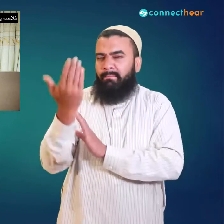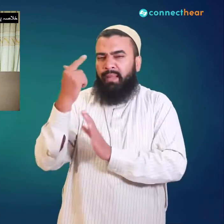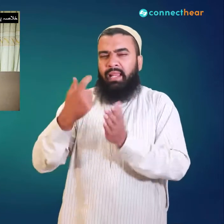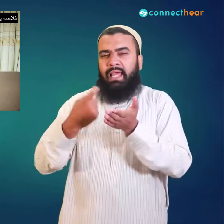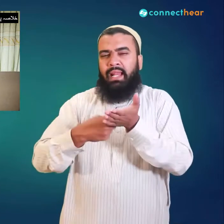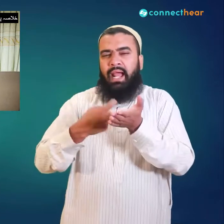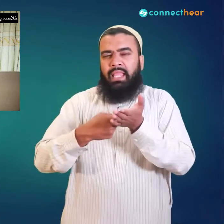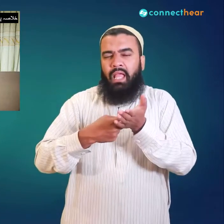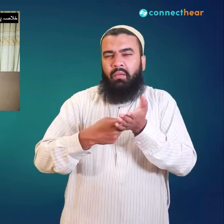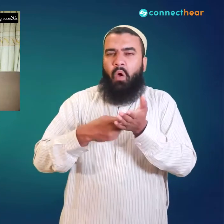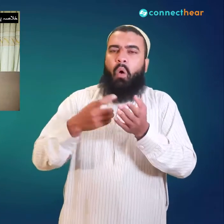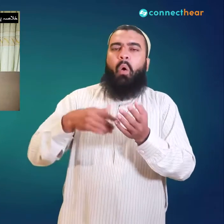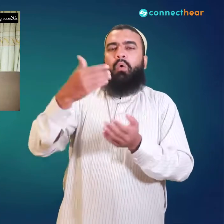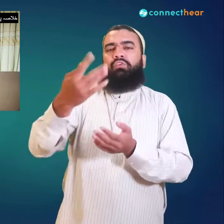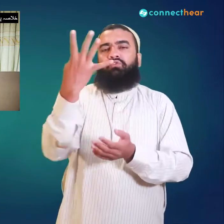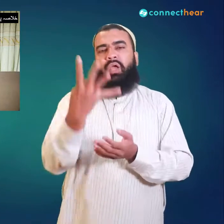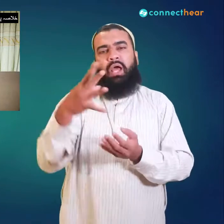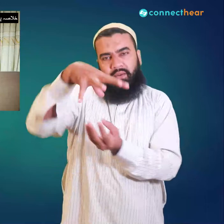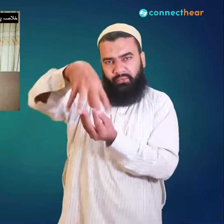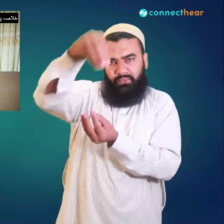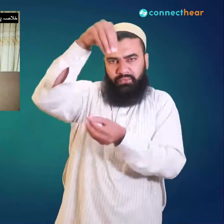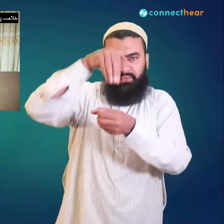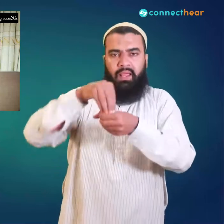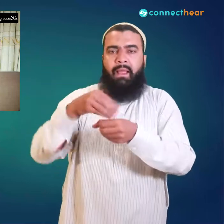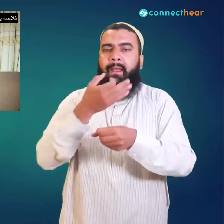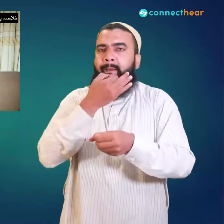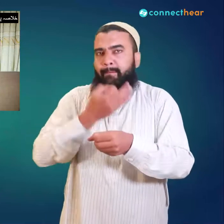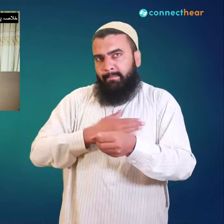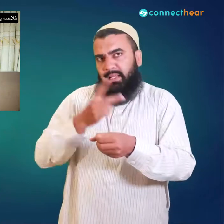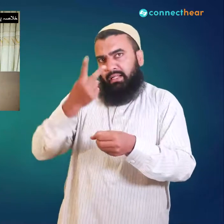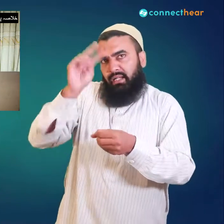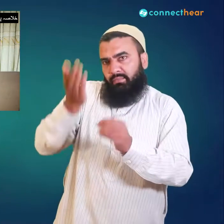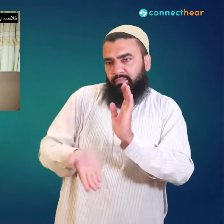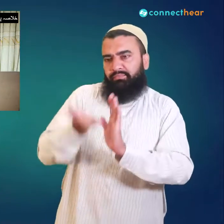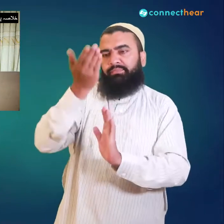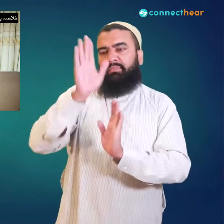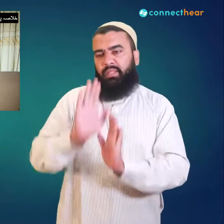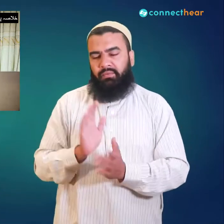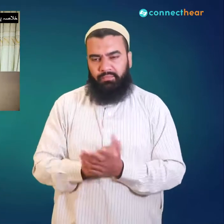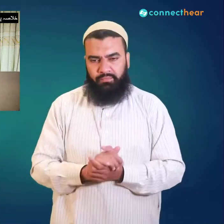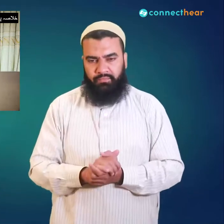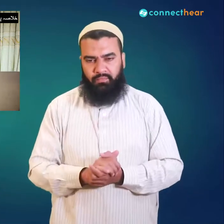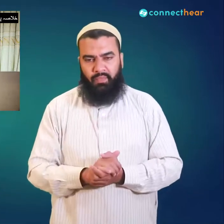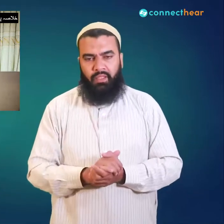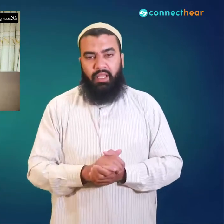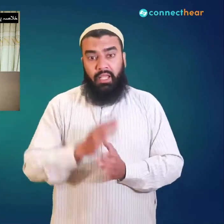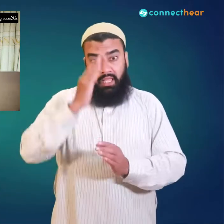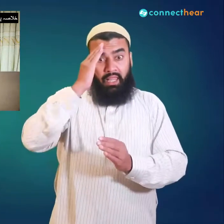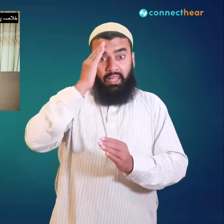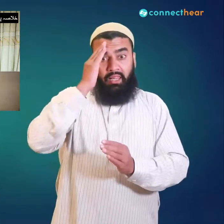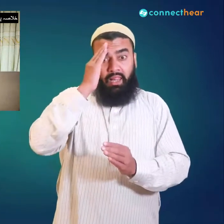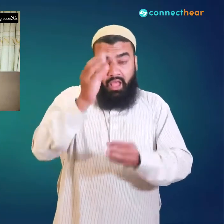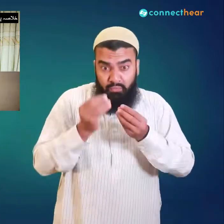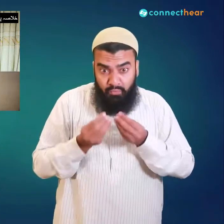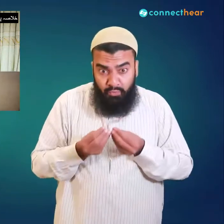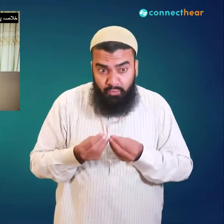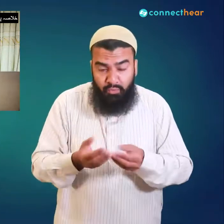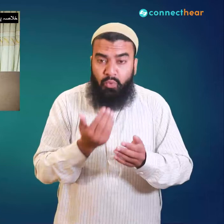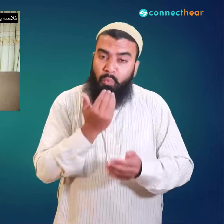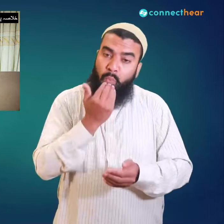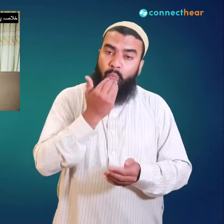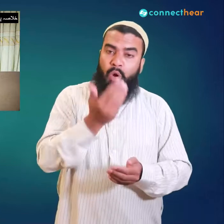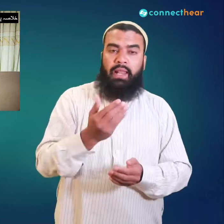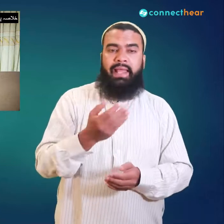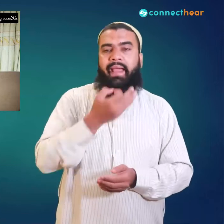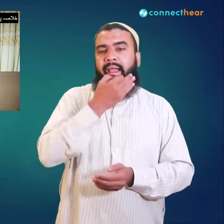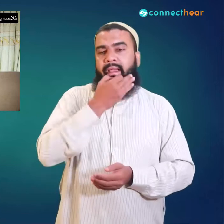میں عبادات کا ایک خاص اجر رکھا گیا تھا۔ اسلام میں ان مہینوں میں عبادات کا جو اجر ہے